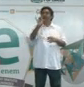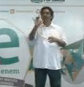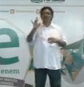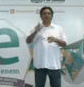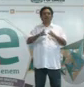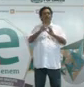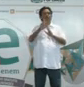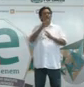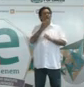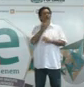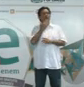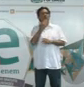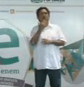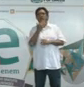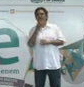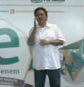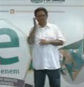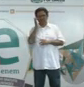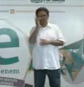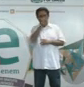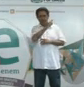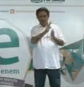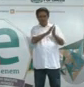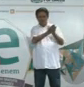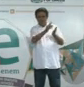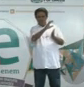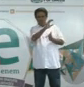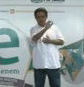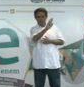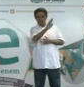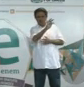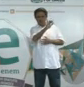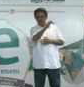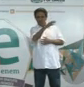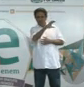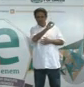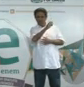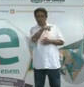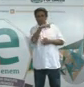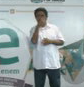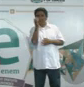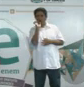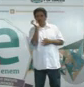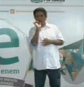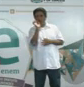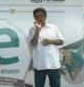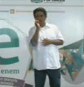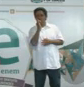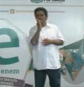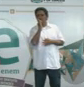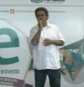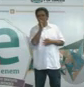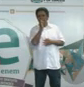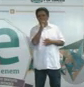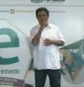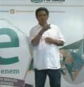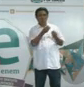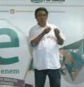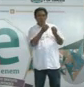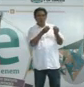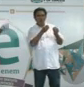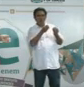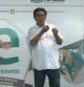seus defeitos. Você acha que lá no livro O Cortiço, a homossexualidade, por exemplo, é vista